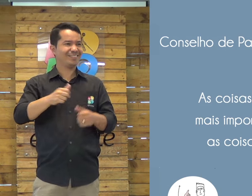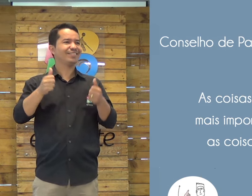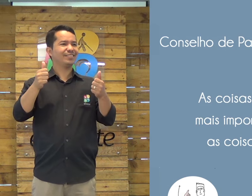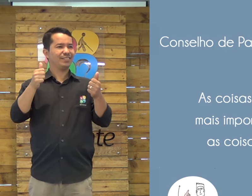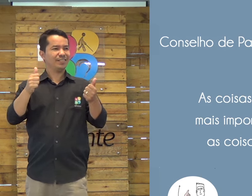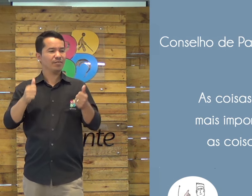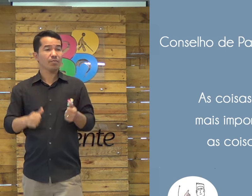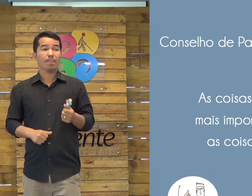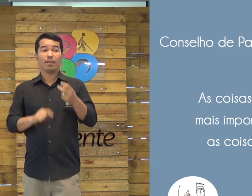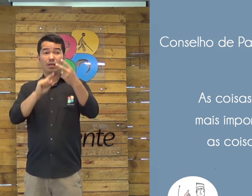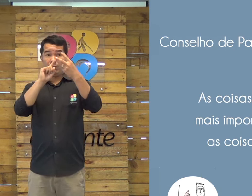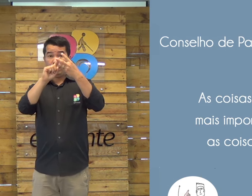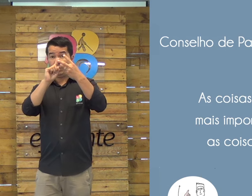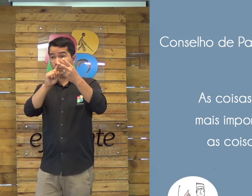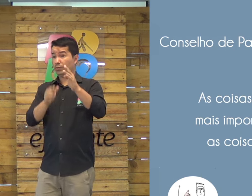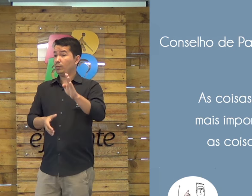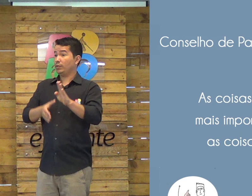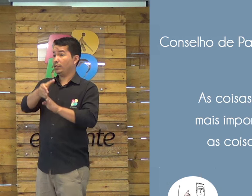Paulo. Paulo.